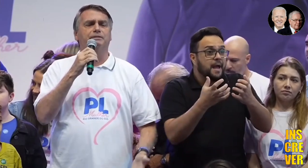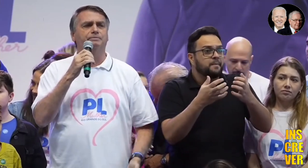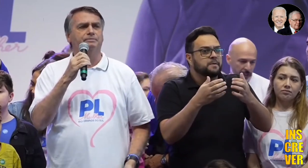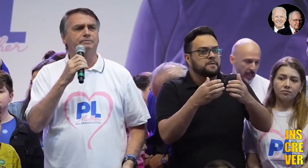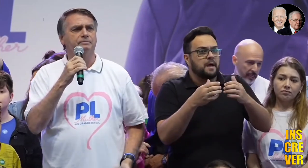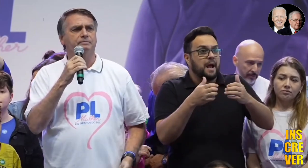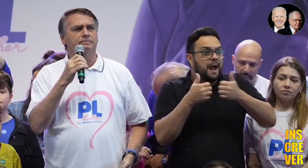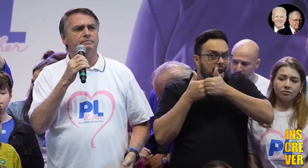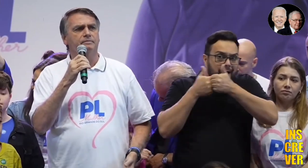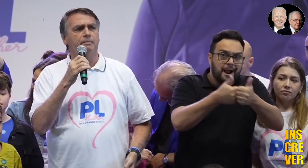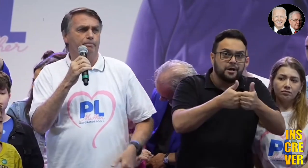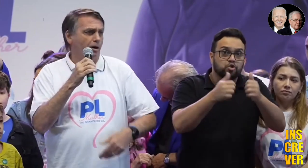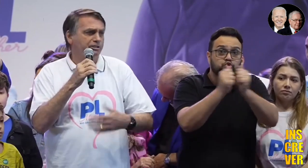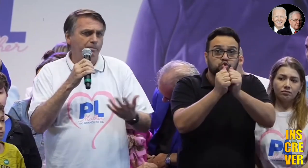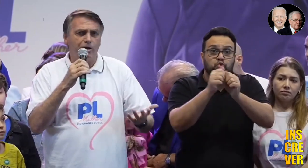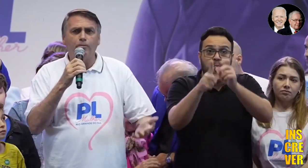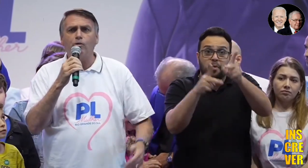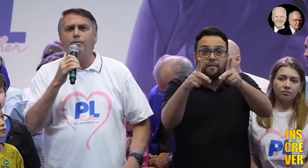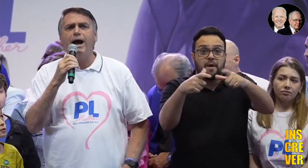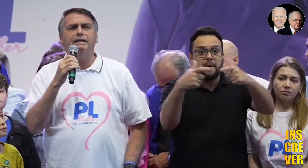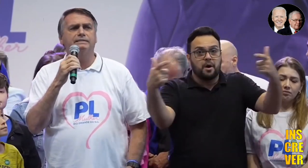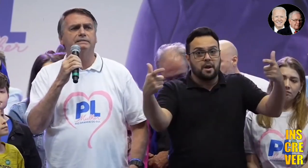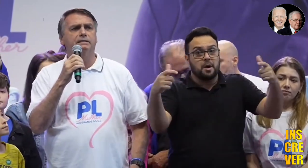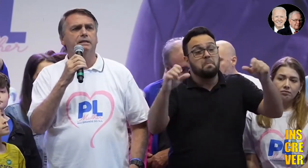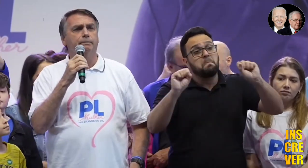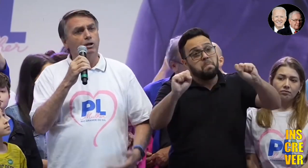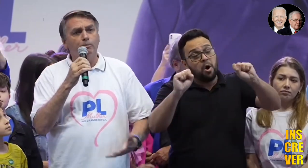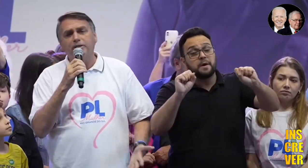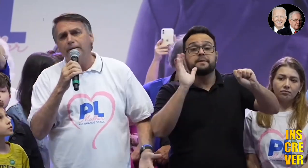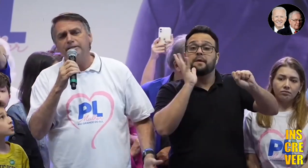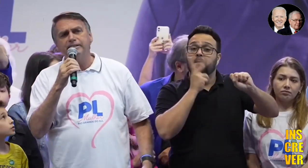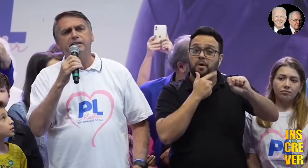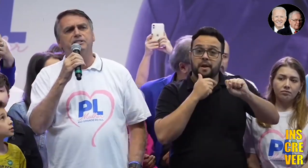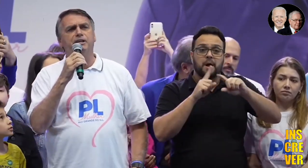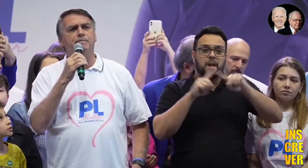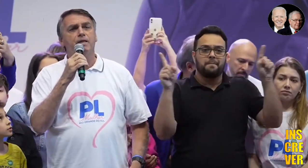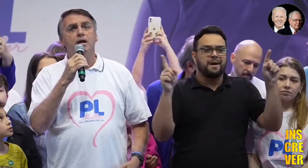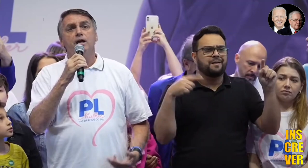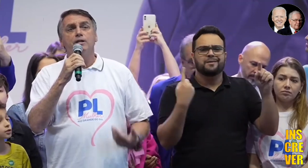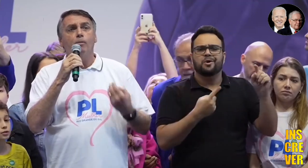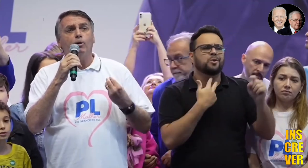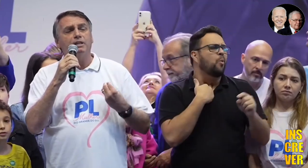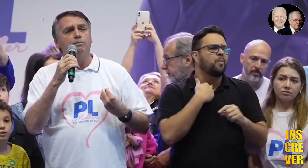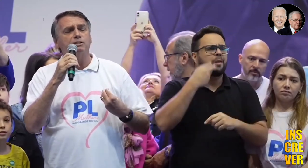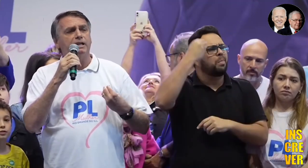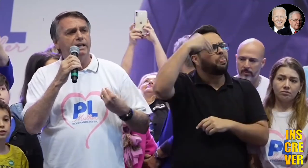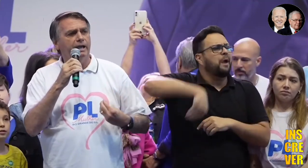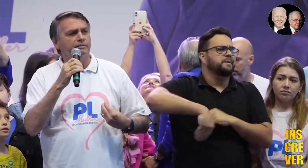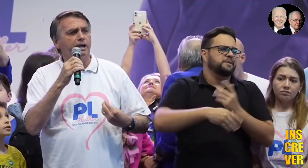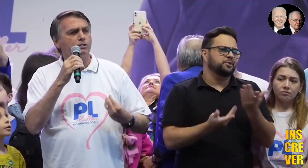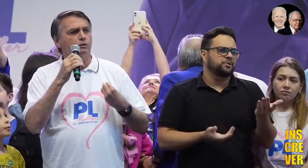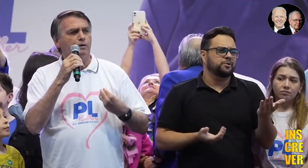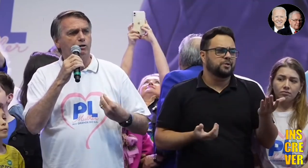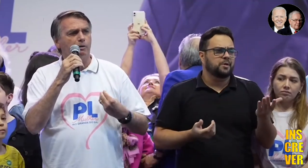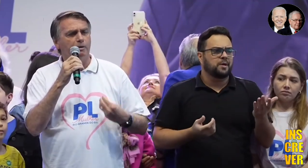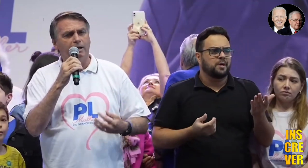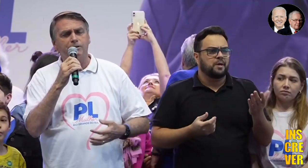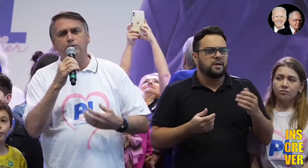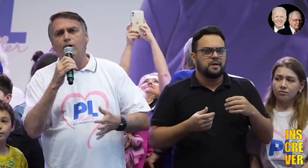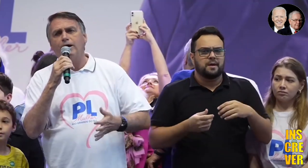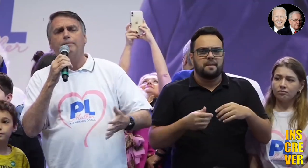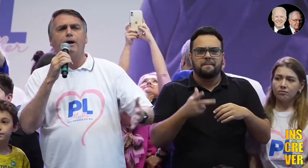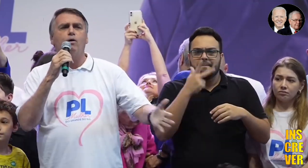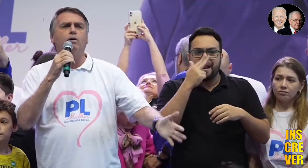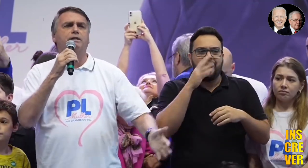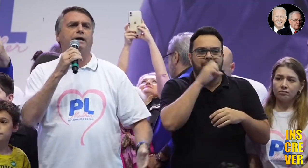maioria. Pode demorar um pouco mais, mas não podemos desistir. Não podemos querer resolver os problemas